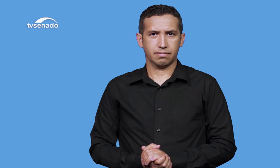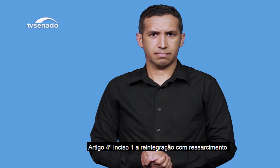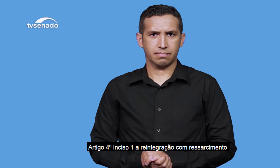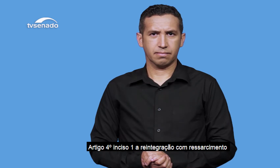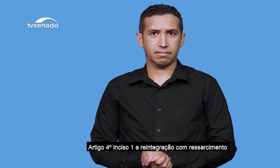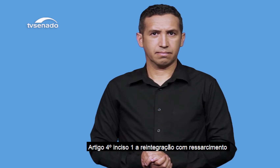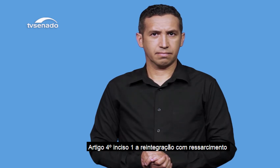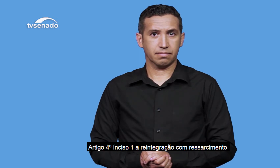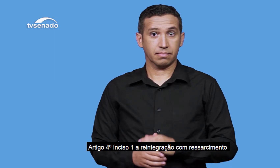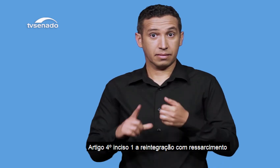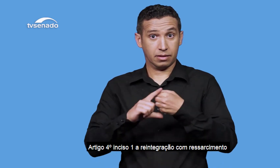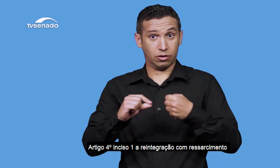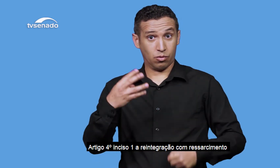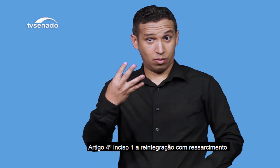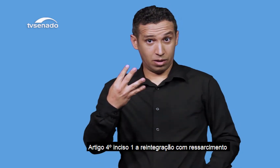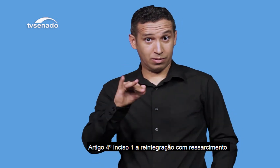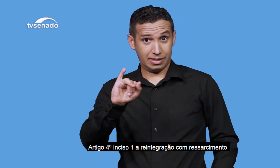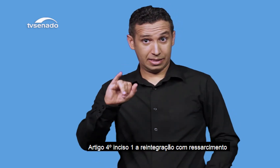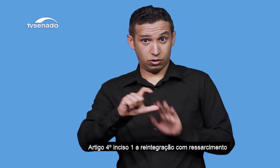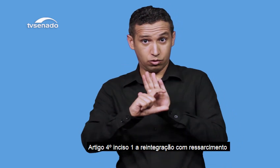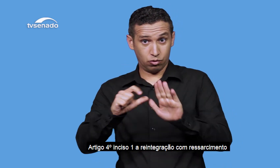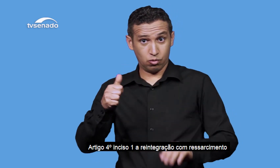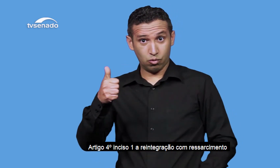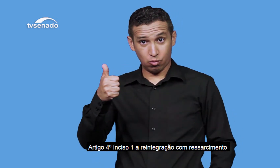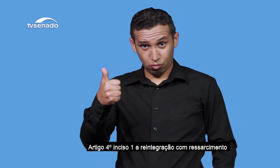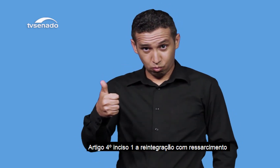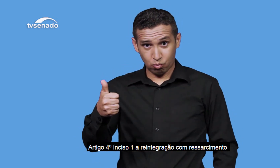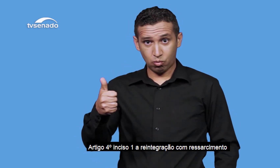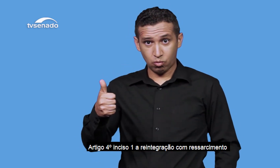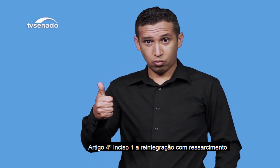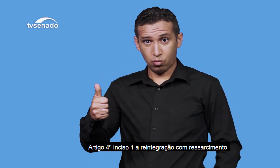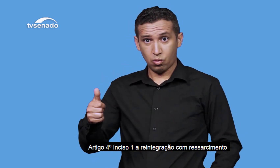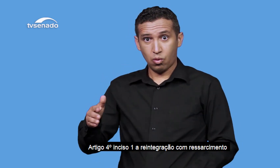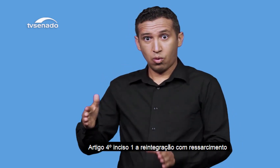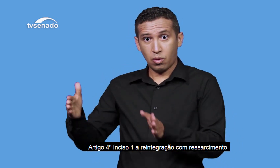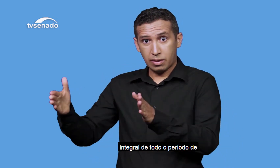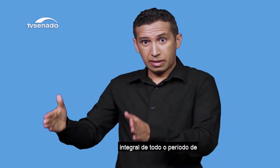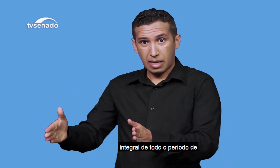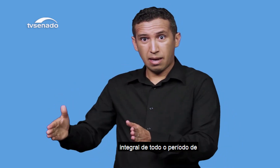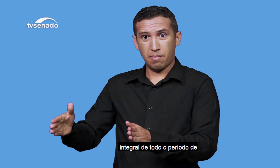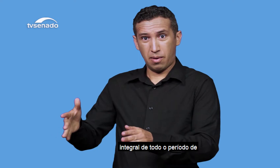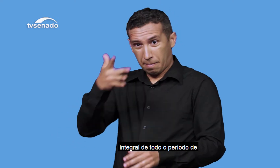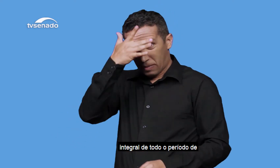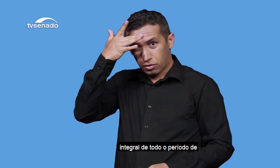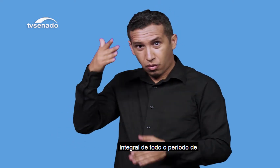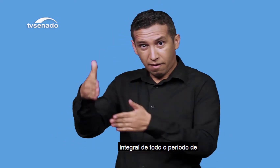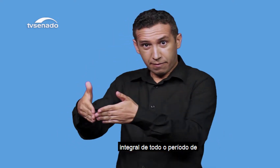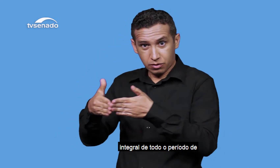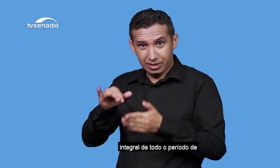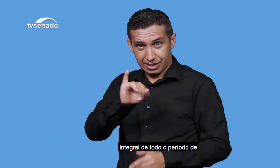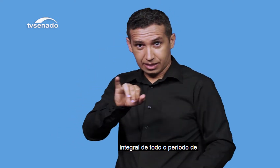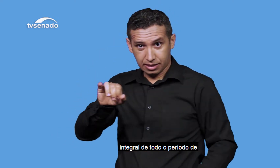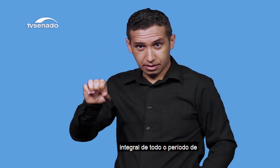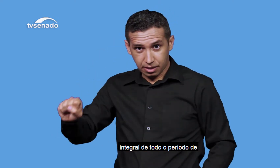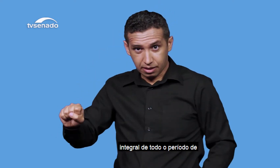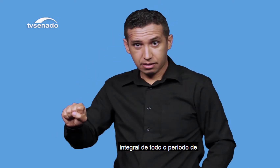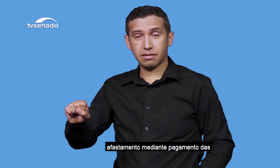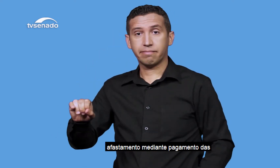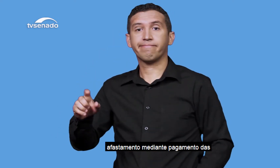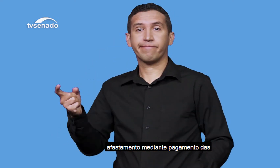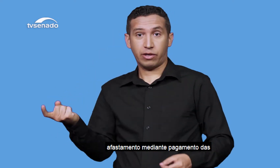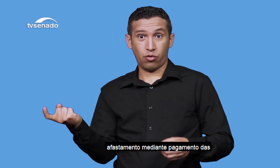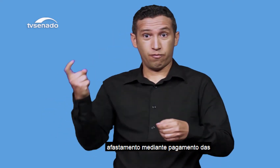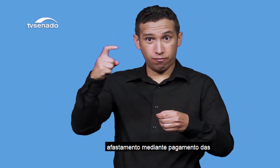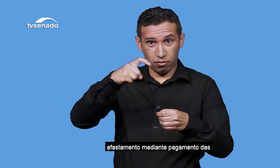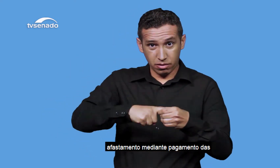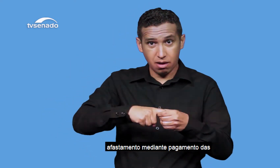artigo 4º inciso 1 a reintegração com ressarcimento integral de todo o período de